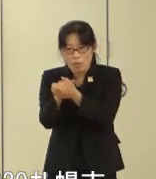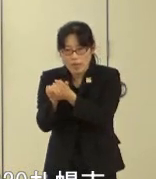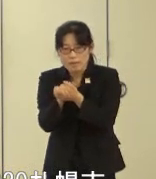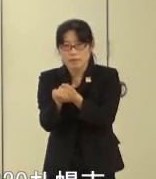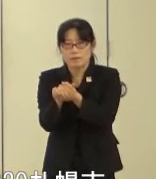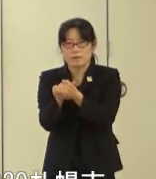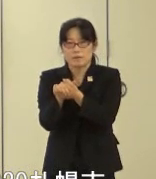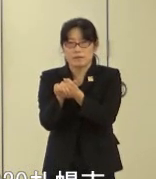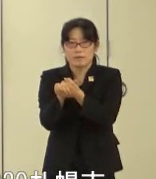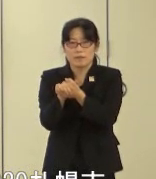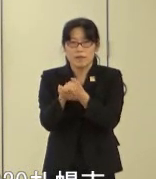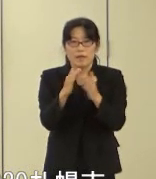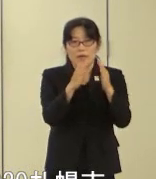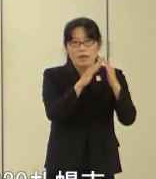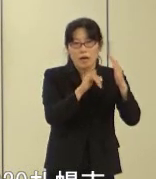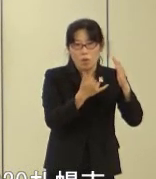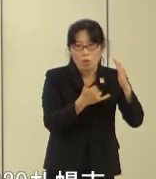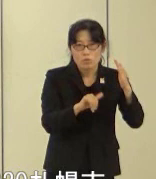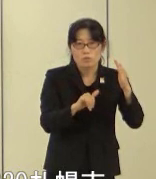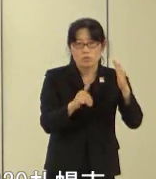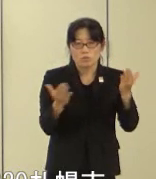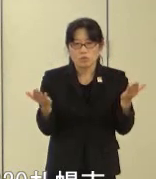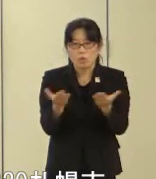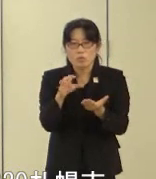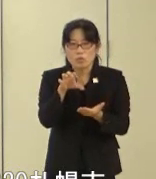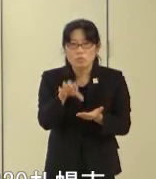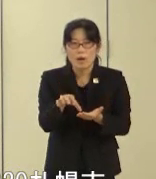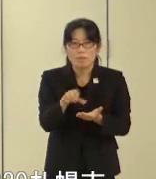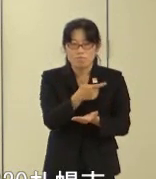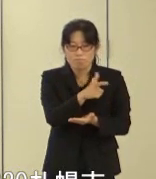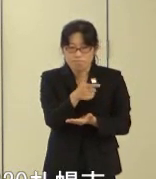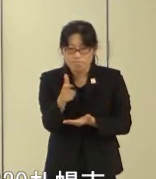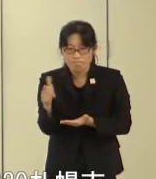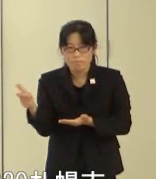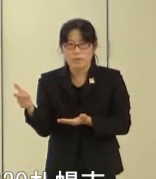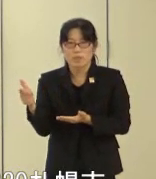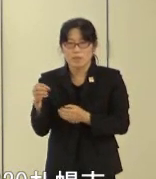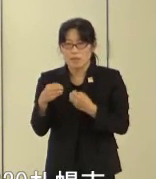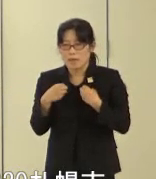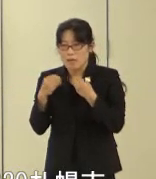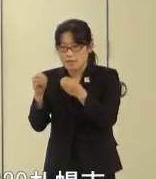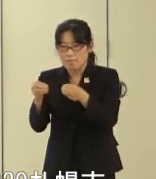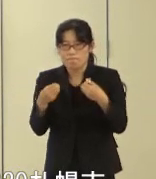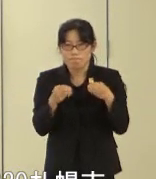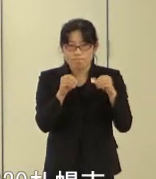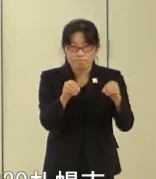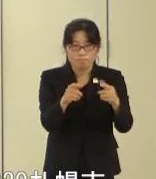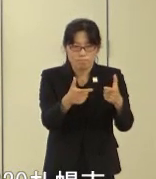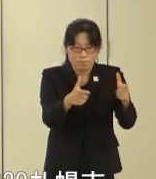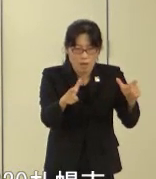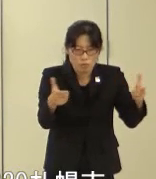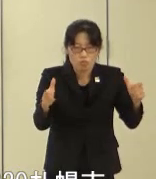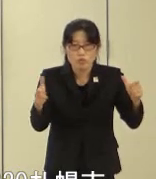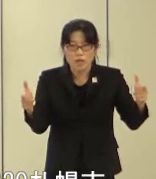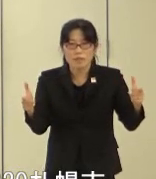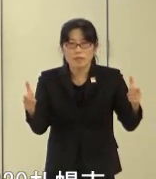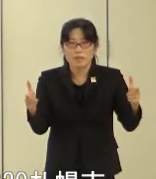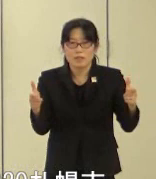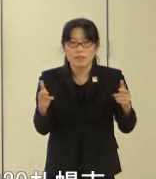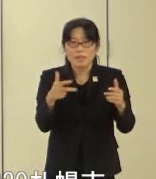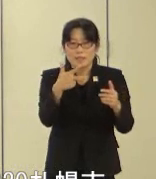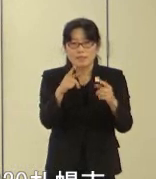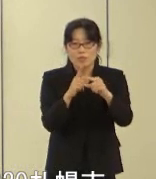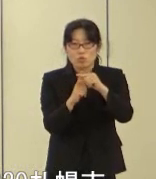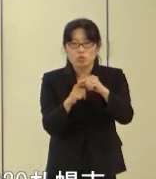であるとか家族、職場というところにですね、感染が拡大をして、いわゆる市中感染